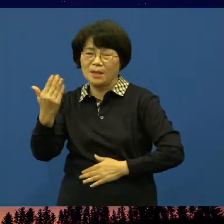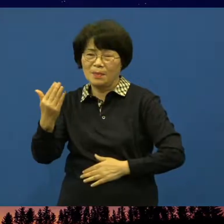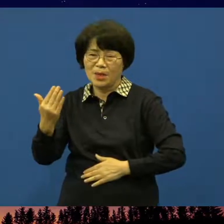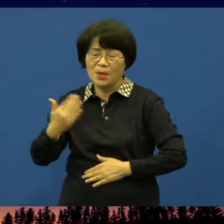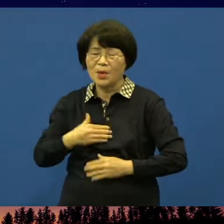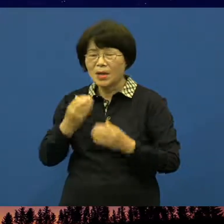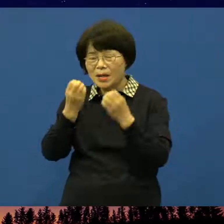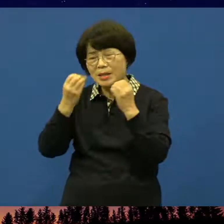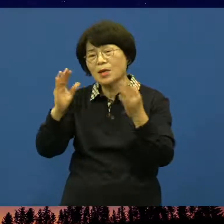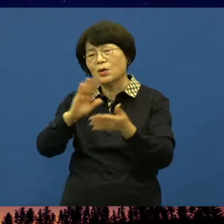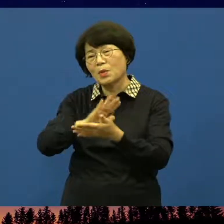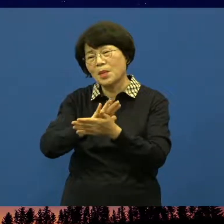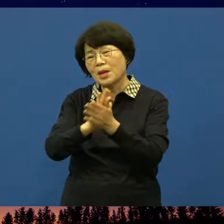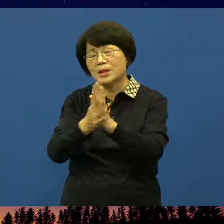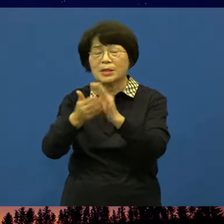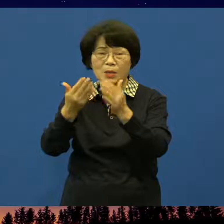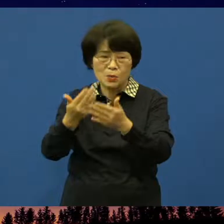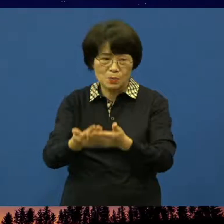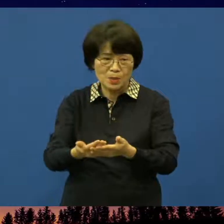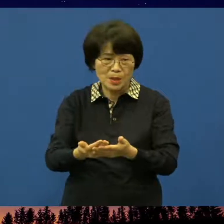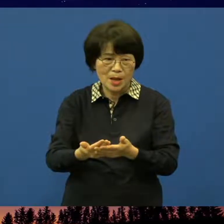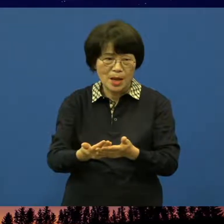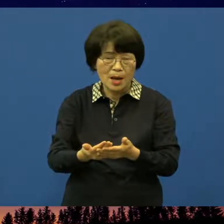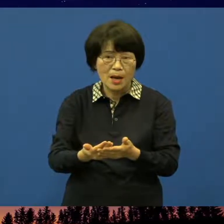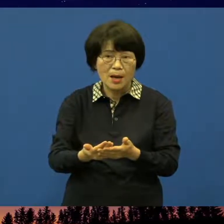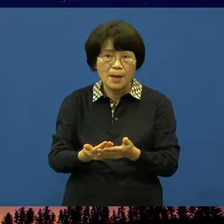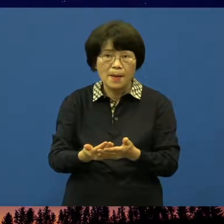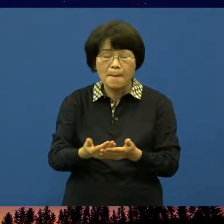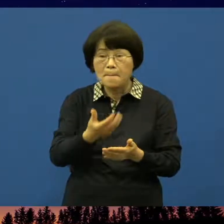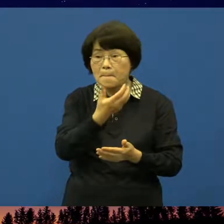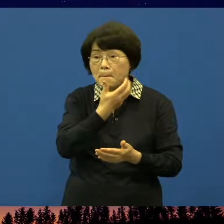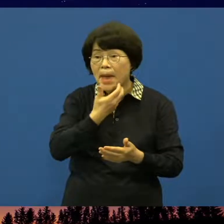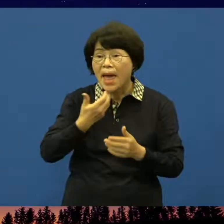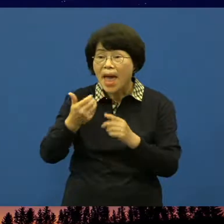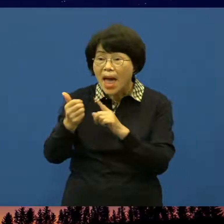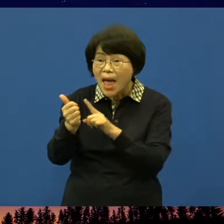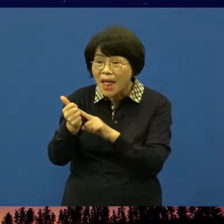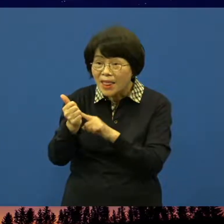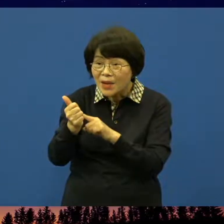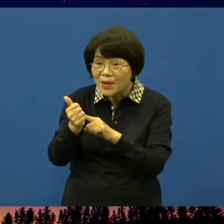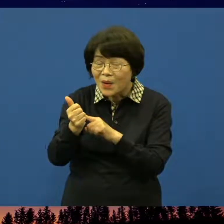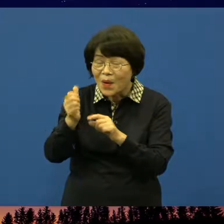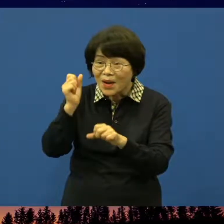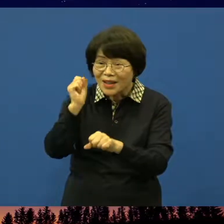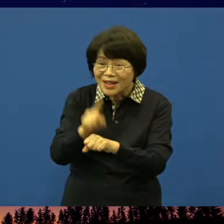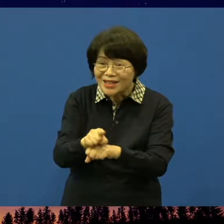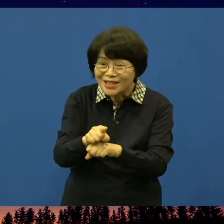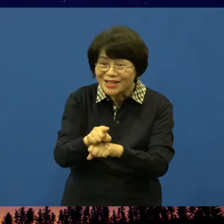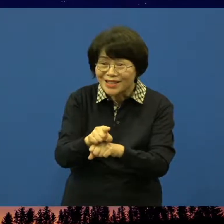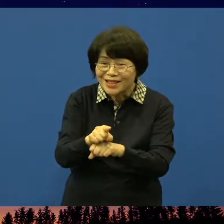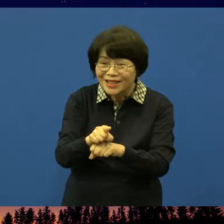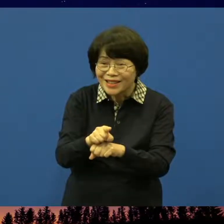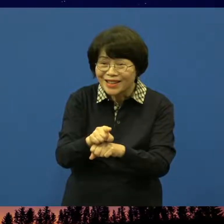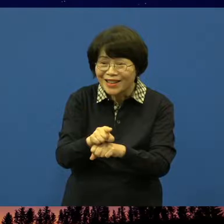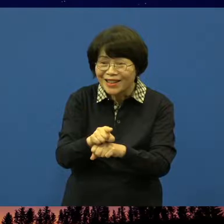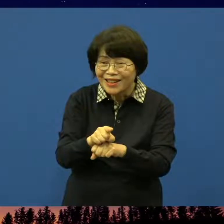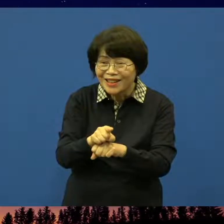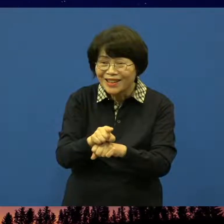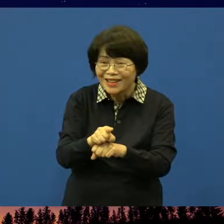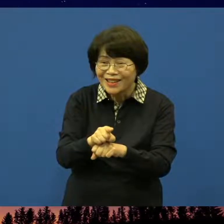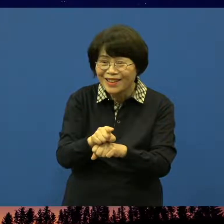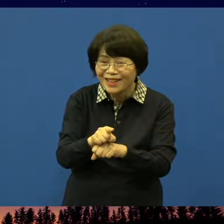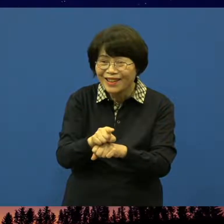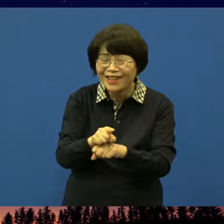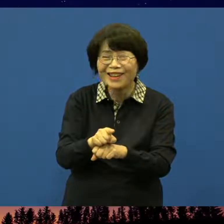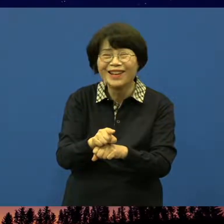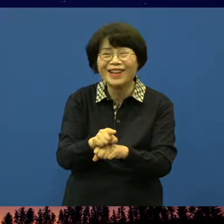새롭게 한다 하는 것입니다. 여러분, 베드로의 기질 같은 것도 마찬가지. 베드로의 기질이잖아요. 기질은 본래 기질은 바뀌지